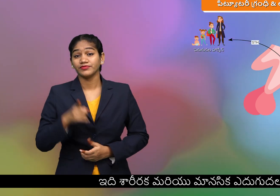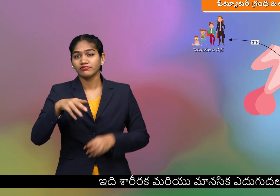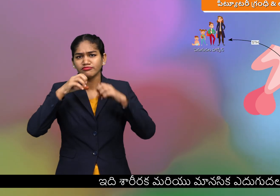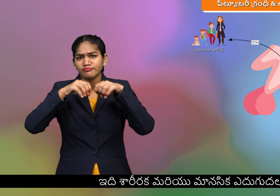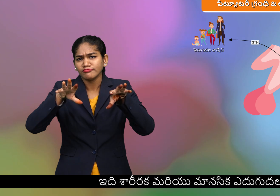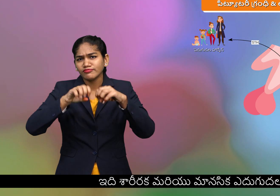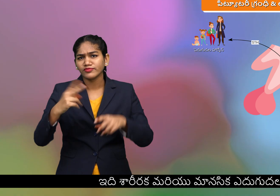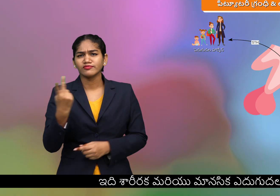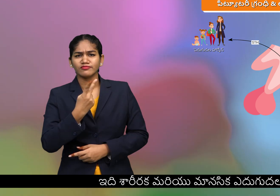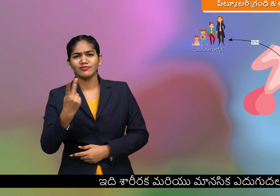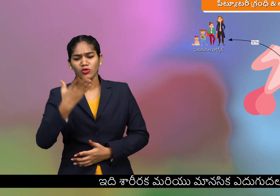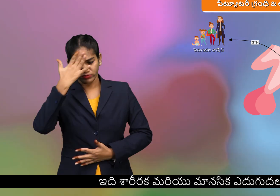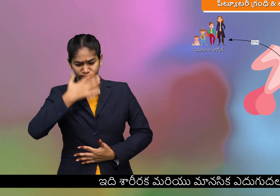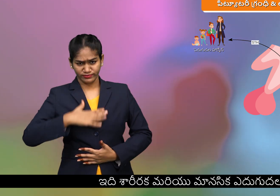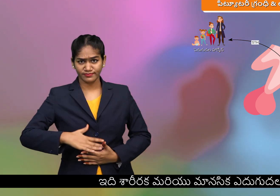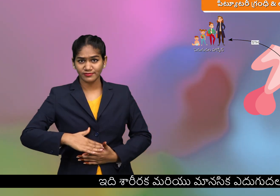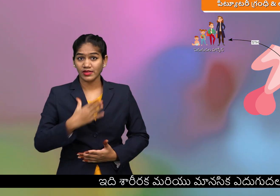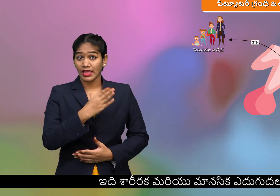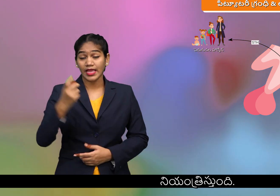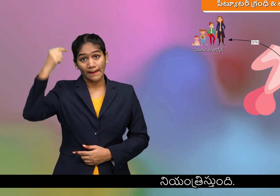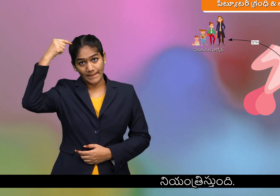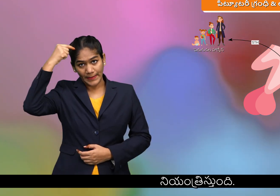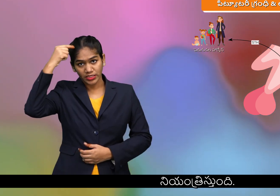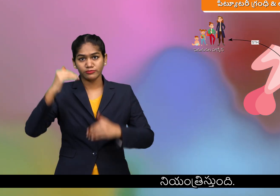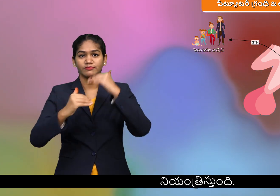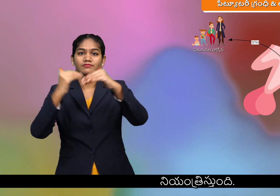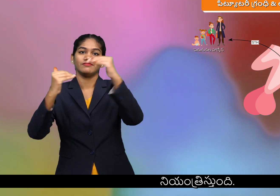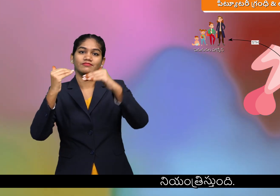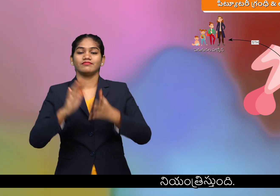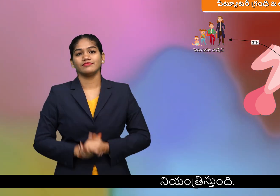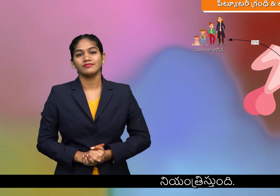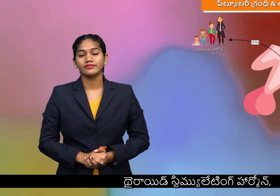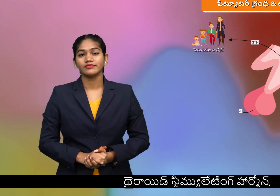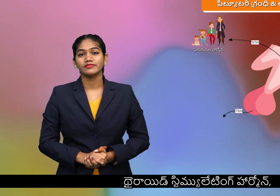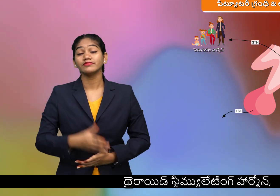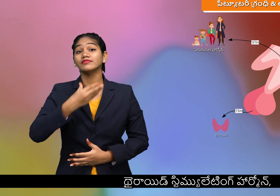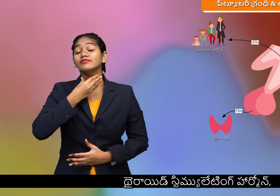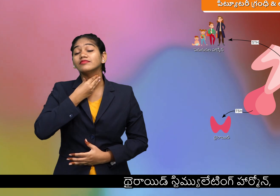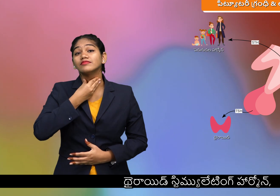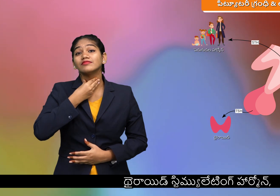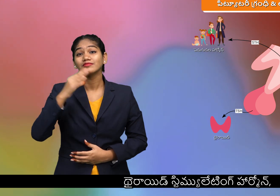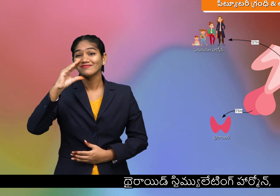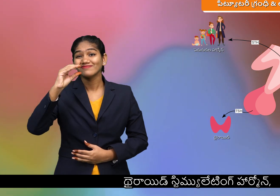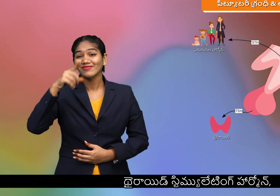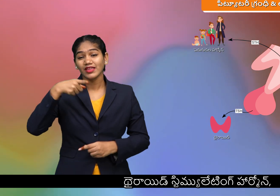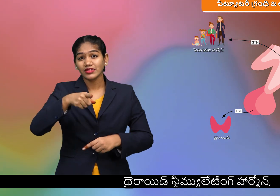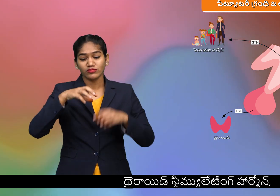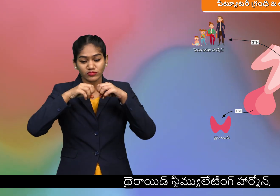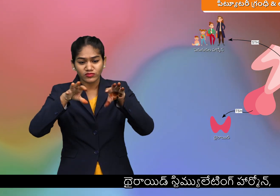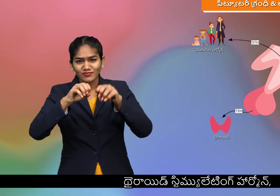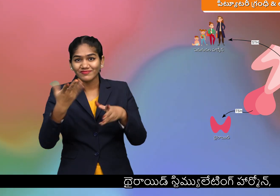ఇది శారీరక మరియు మానసిక ఎదుగుదలను నియంత్రిస్తుంది. థైరాయిడ్ స్టిమ్యులేటింగ్ హార్మోన్